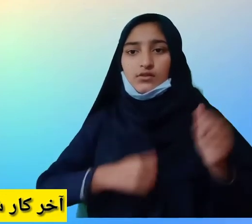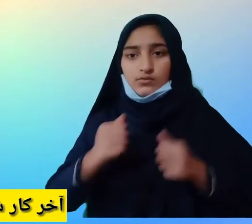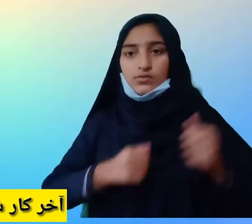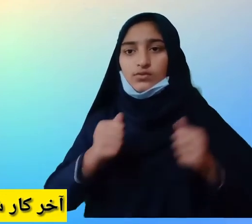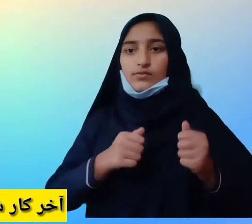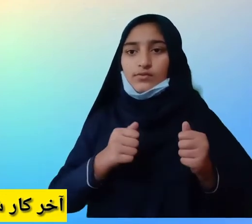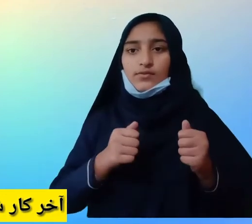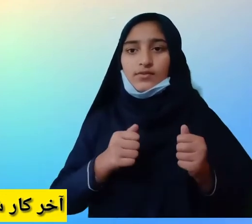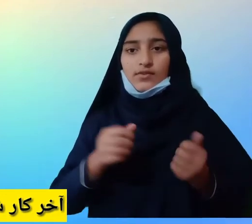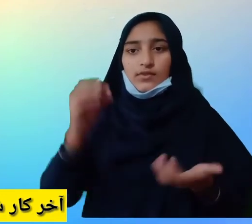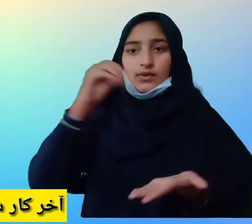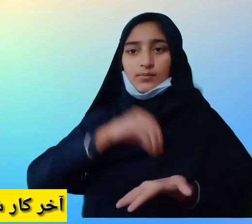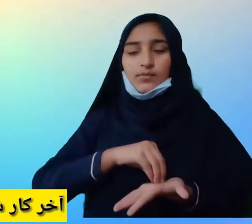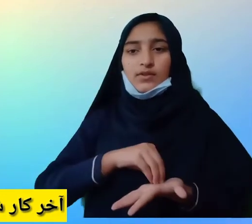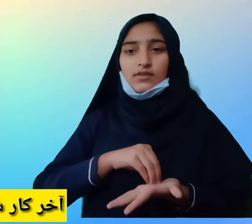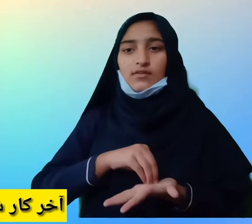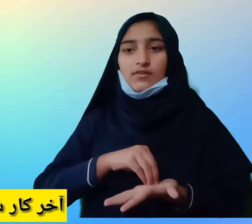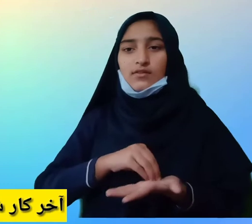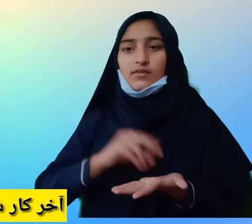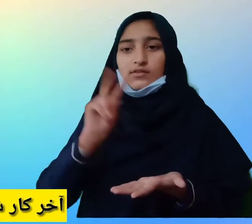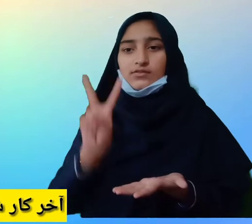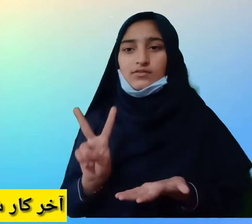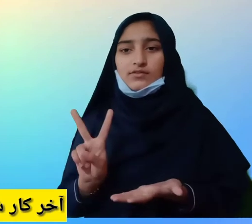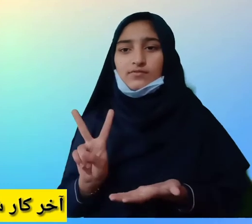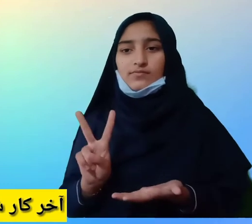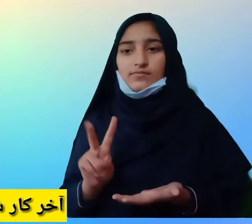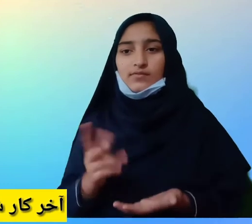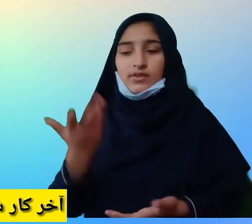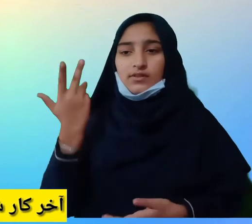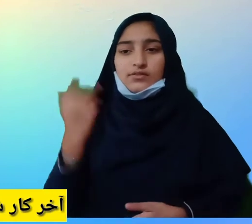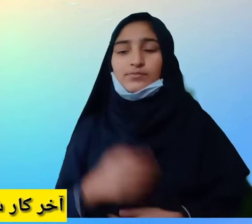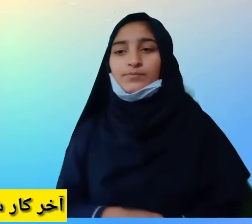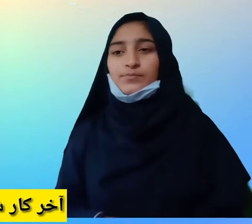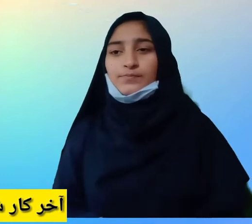दौड़ में जीत गया।